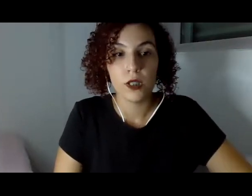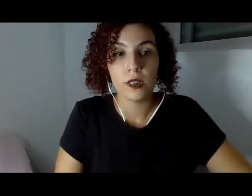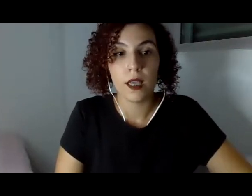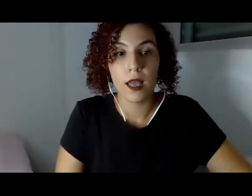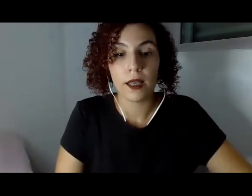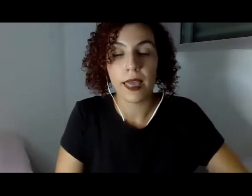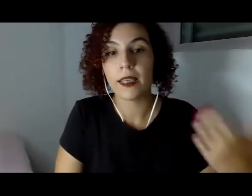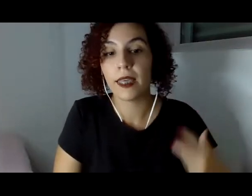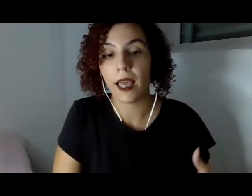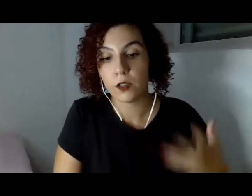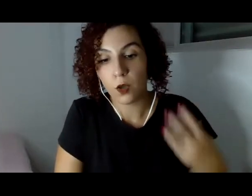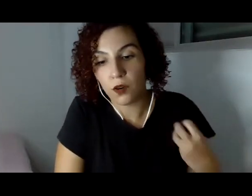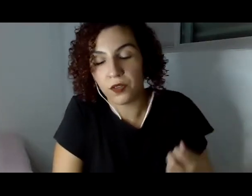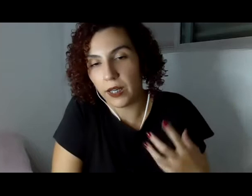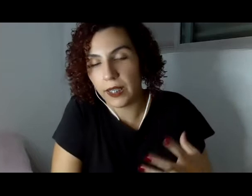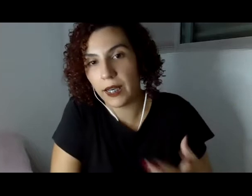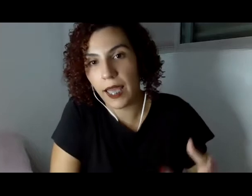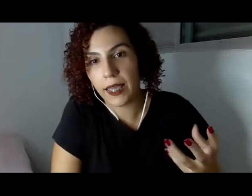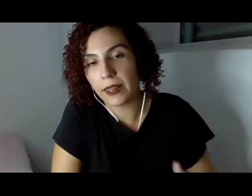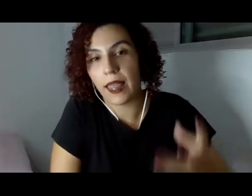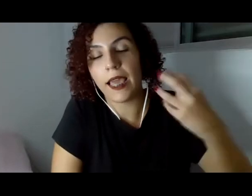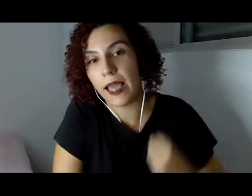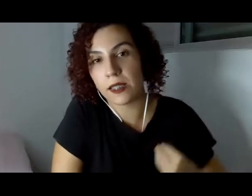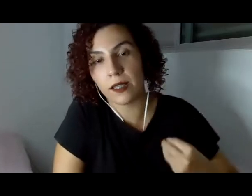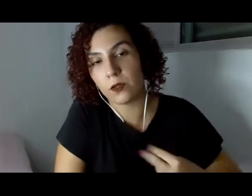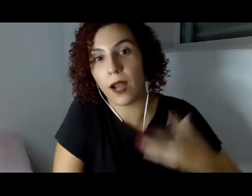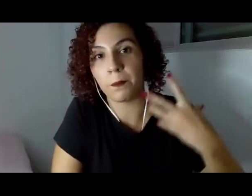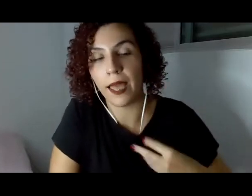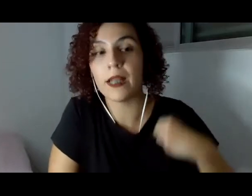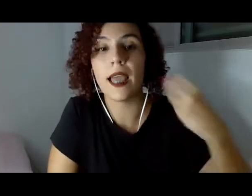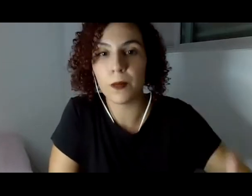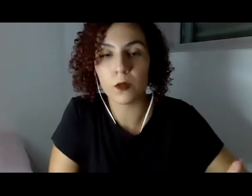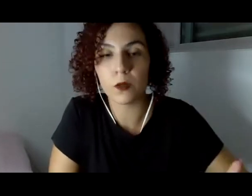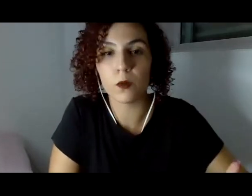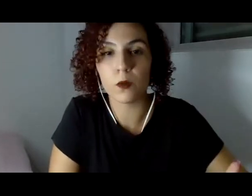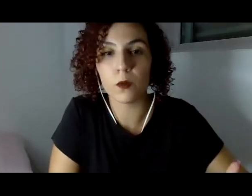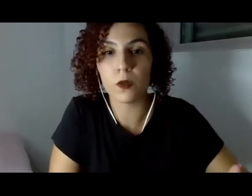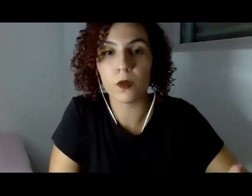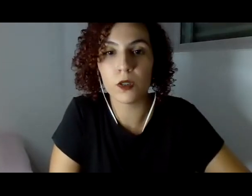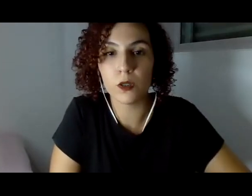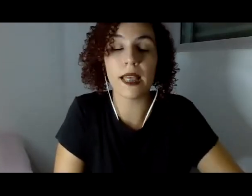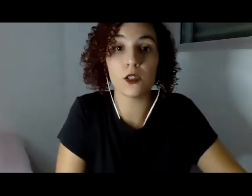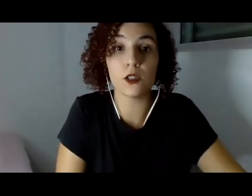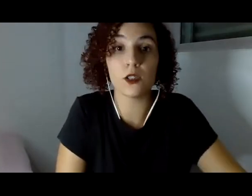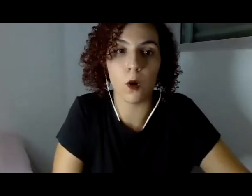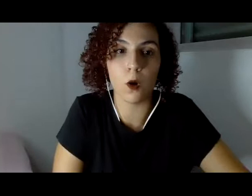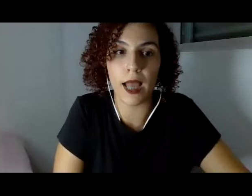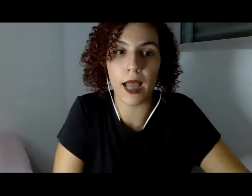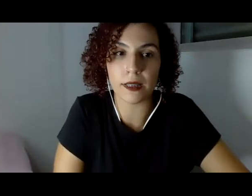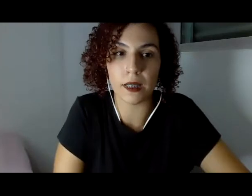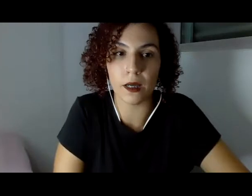Como eu disse, quem sofre ali, né, quem tem isso na pele é a pessoa